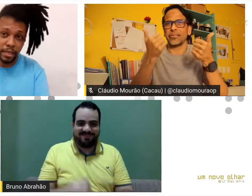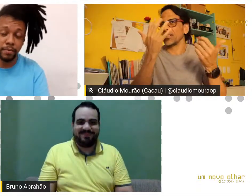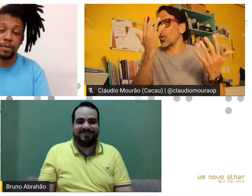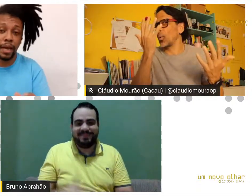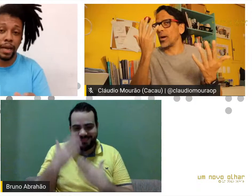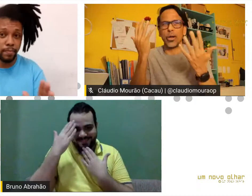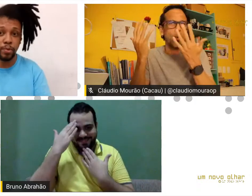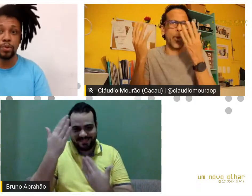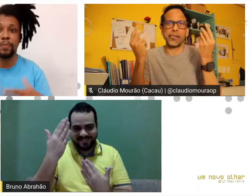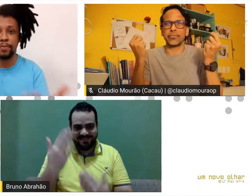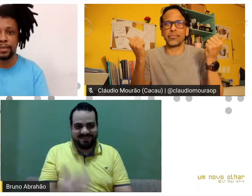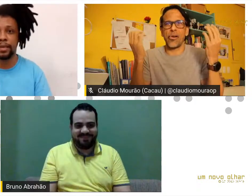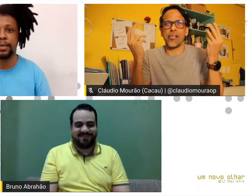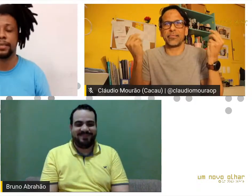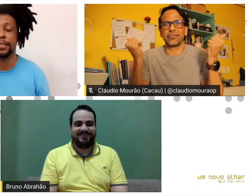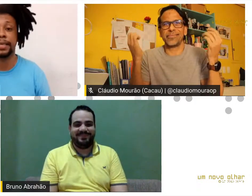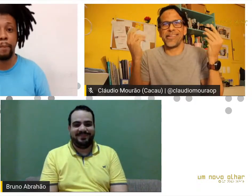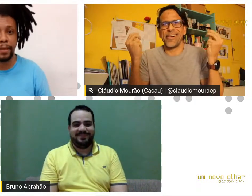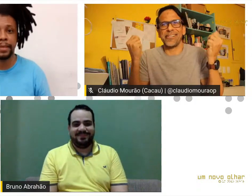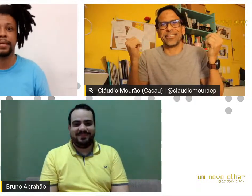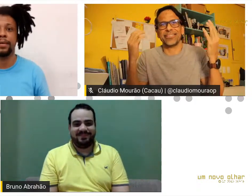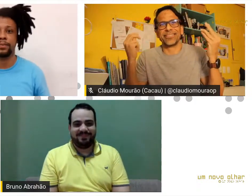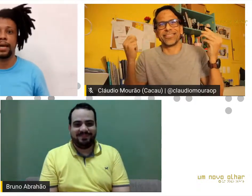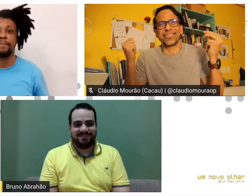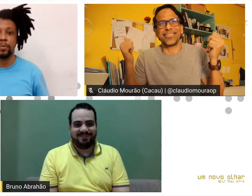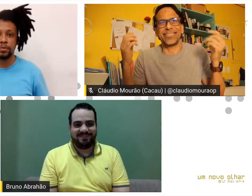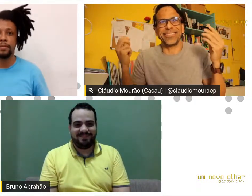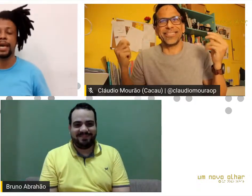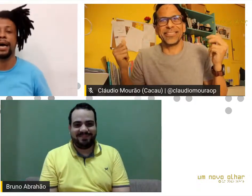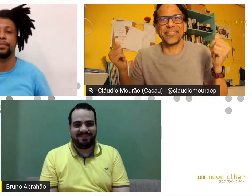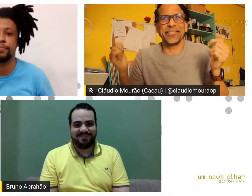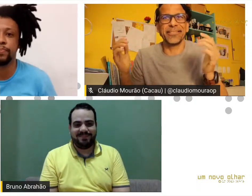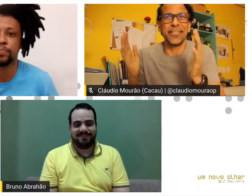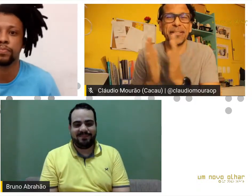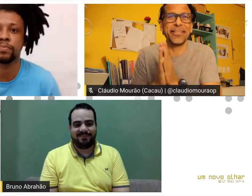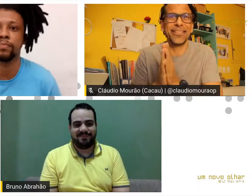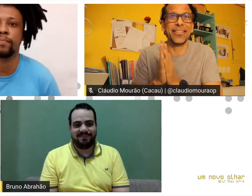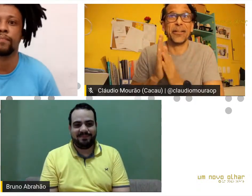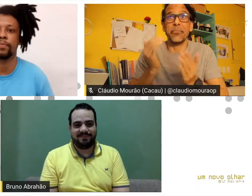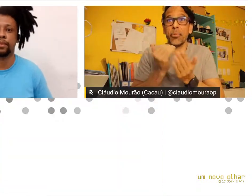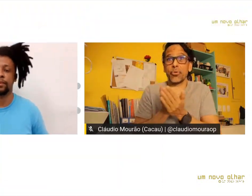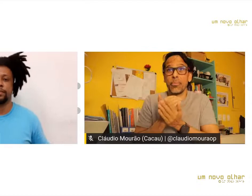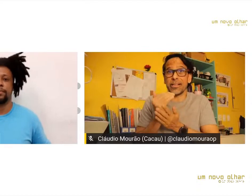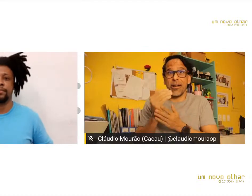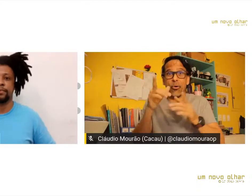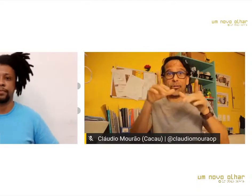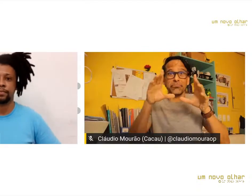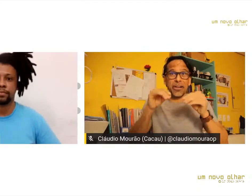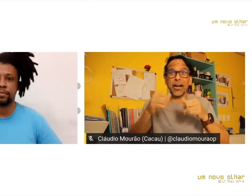12 a 15 a 15 minutos para você estar se apresentando tá muito obrigado